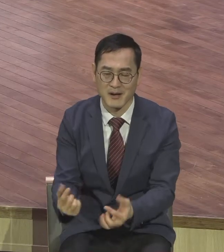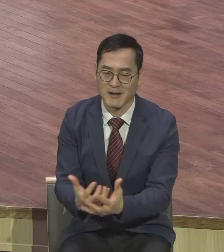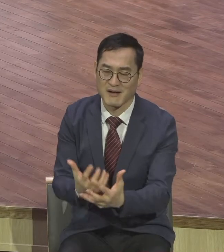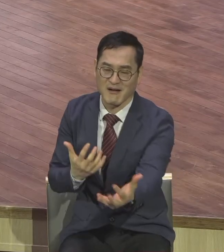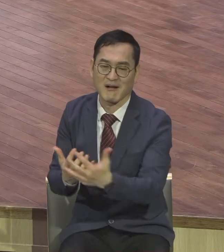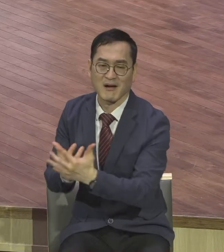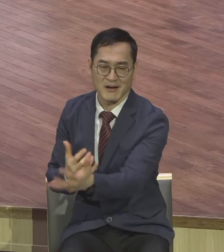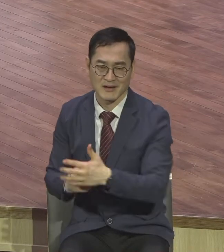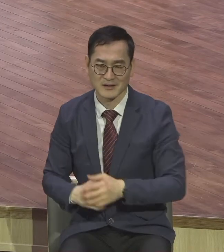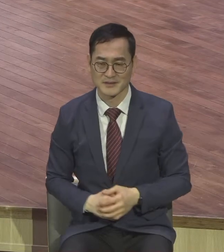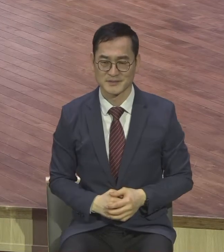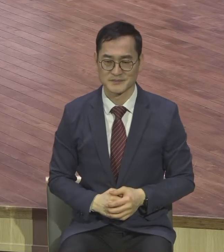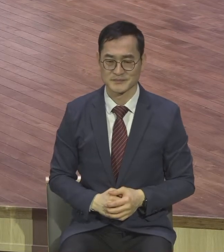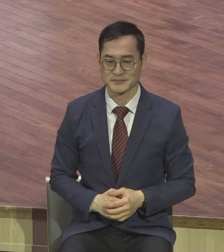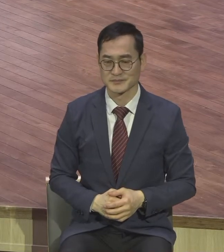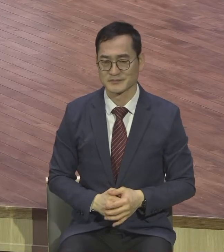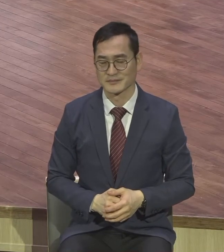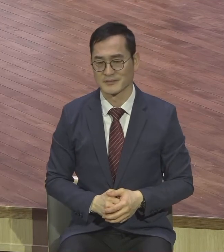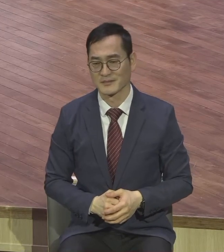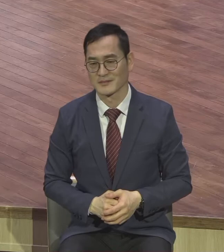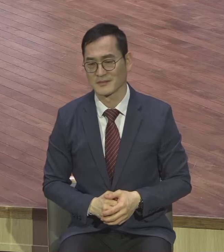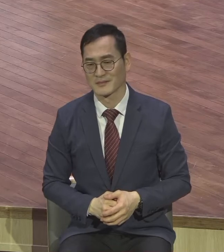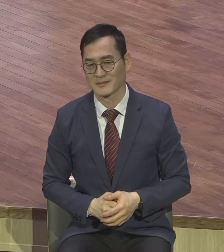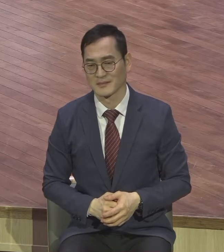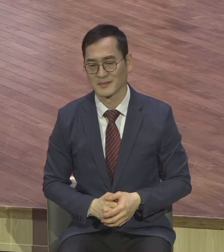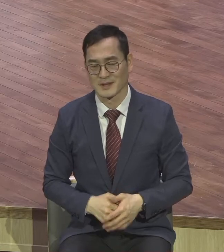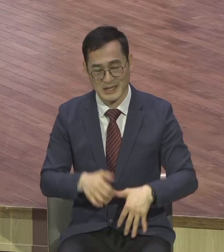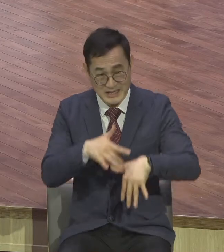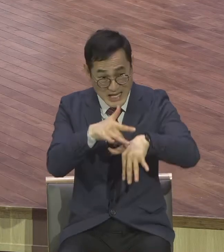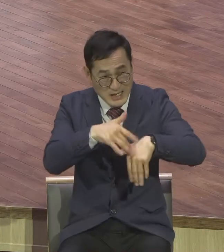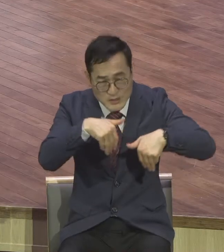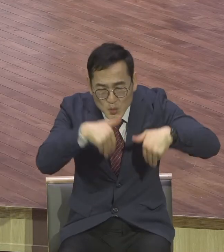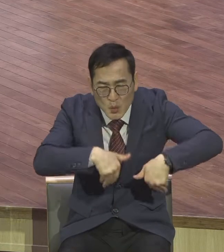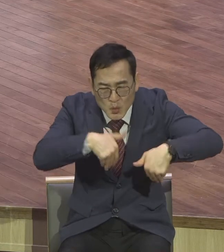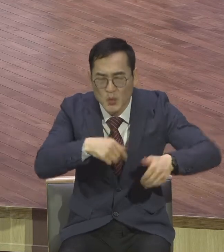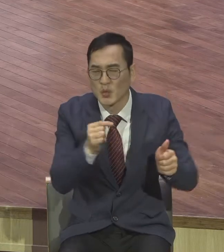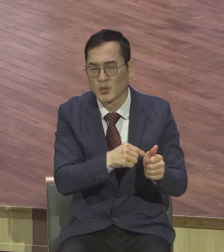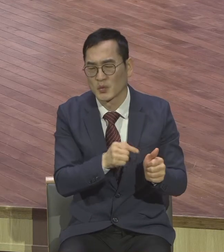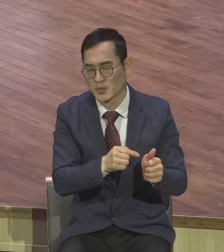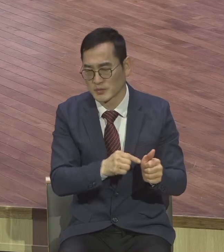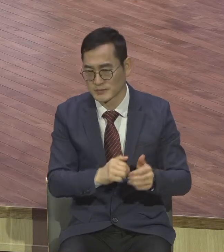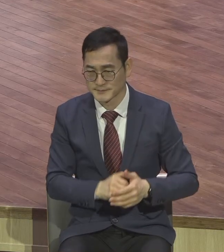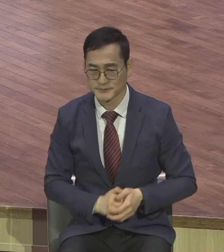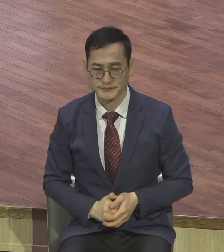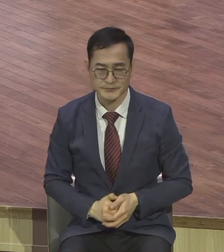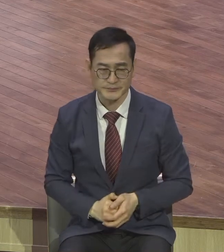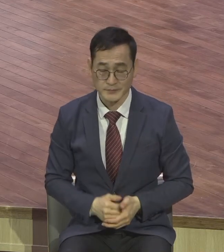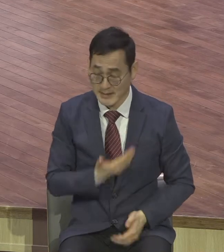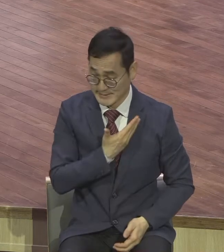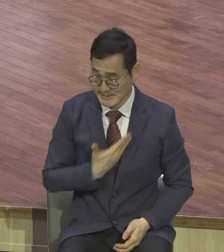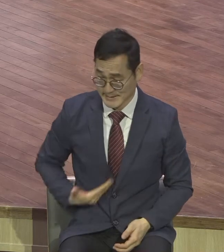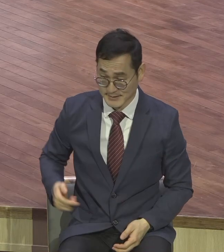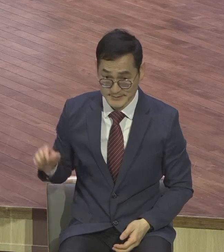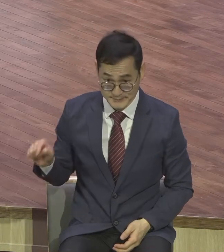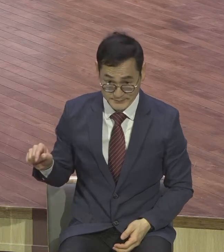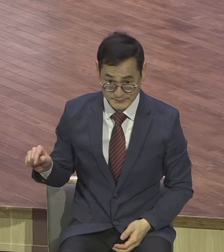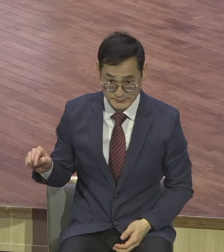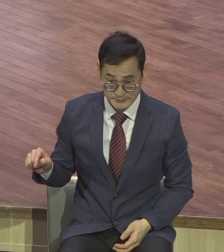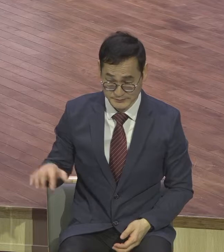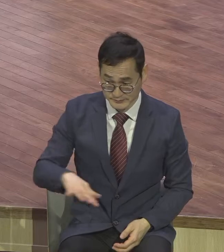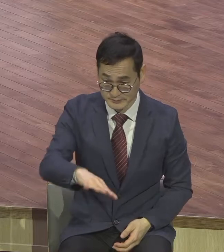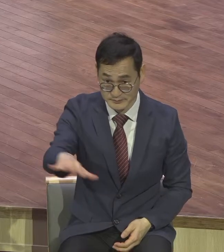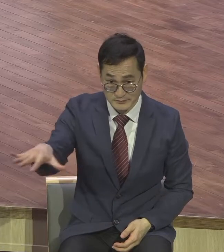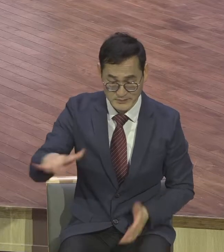지단을 잘하는 줄 알아 오늘 본문에서 보여준 제자들의 모습과 예수님의 가르침을